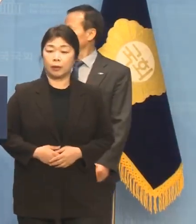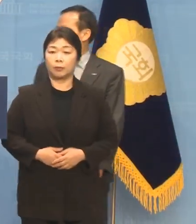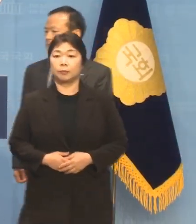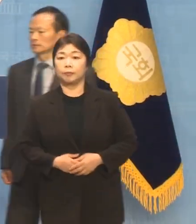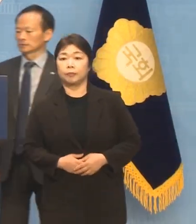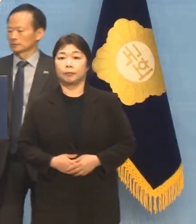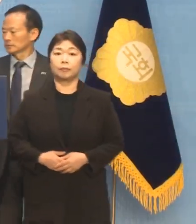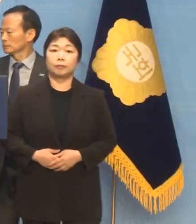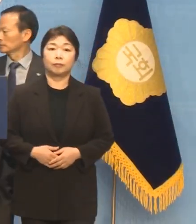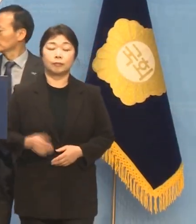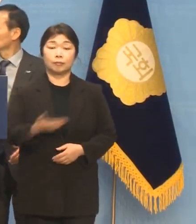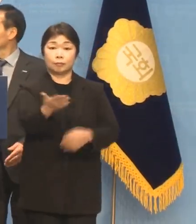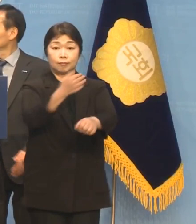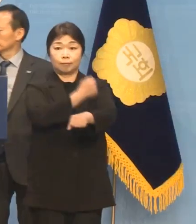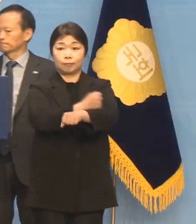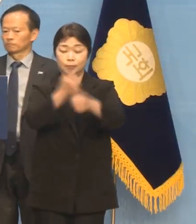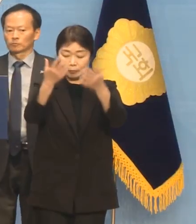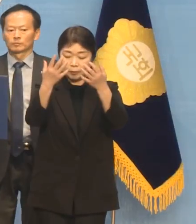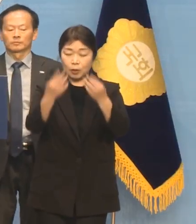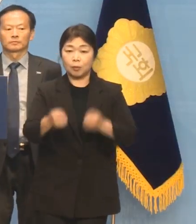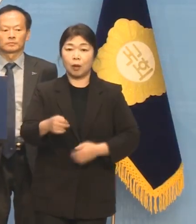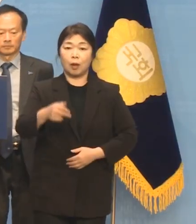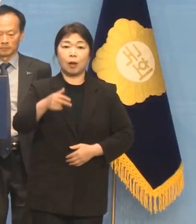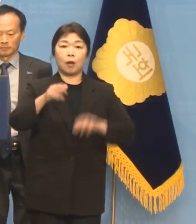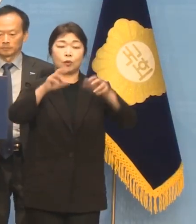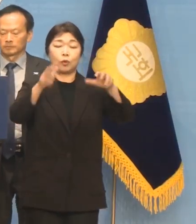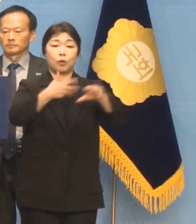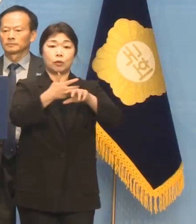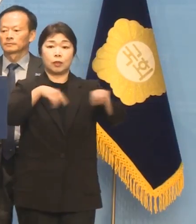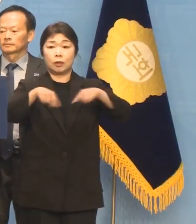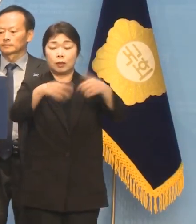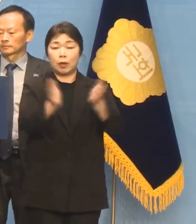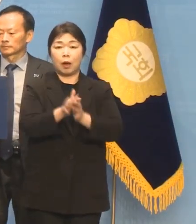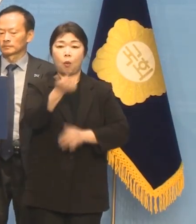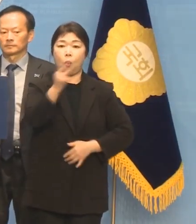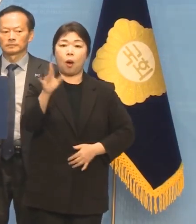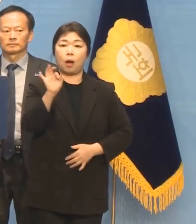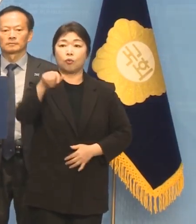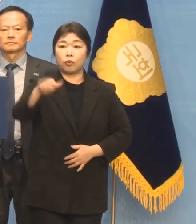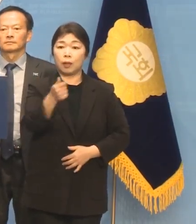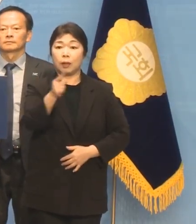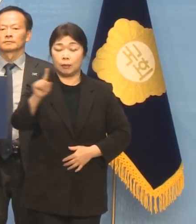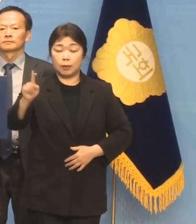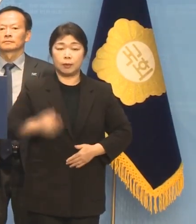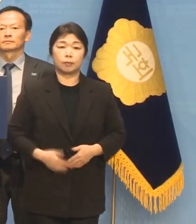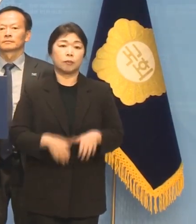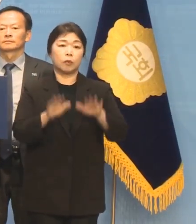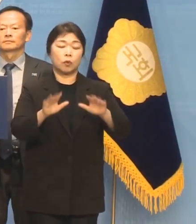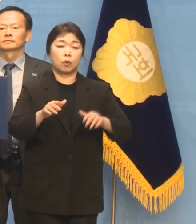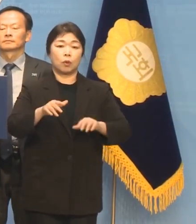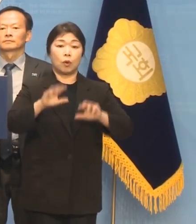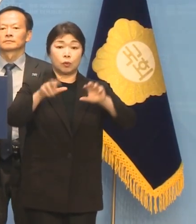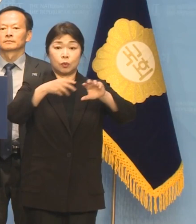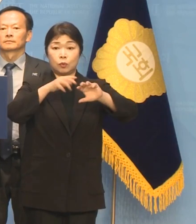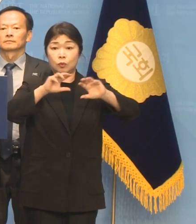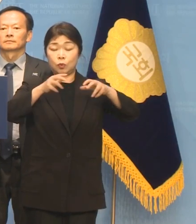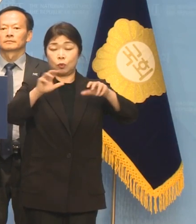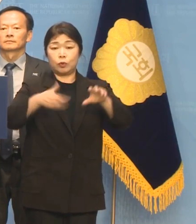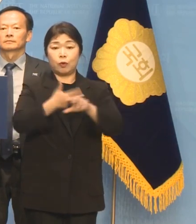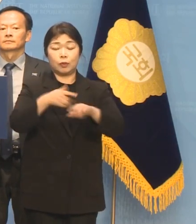네 어른인 여러분 수고 많았습니다 조국 혁신당 황화 의원입니다 오늘은 조국 혁신당